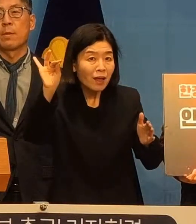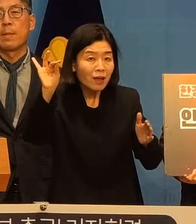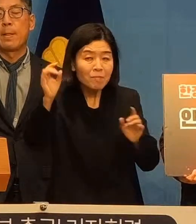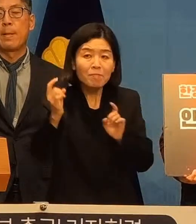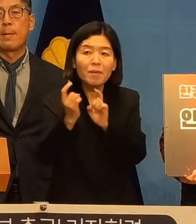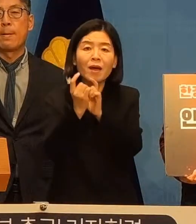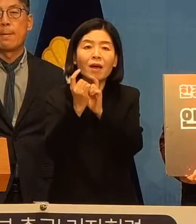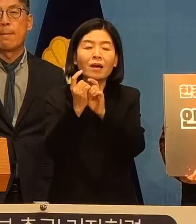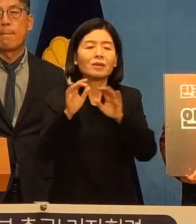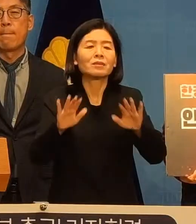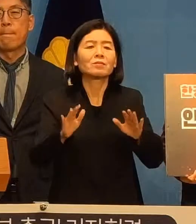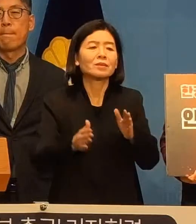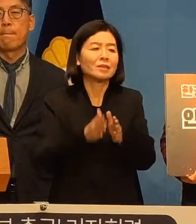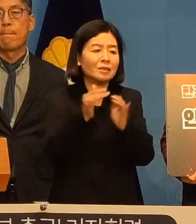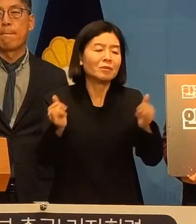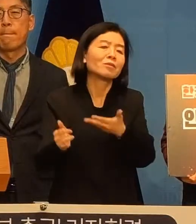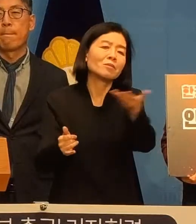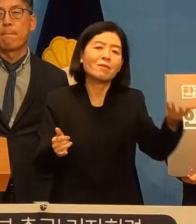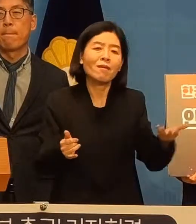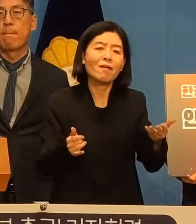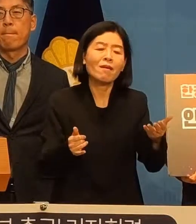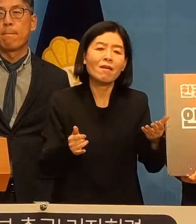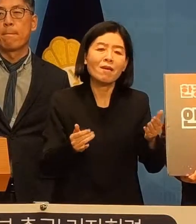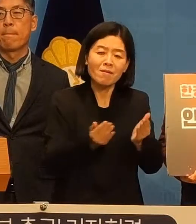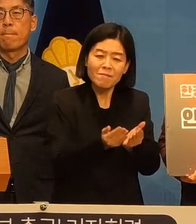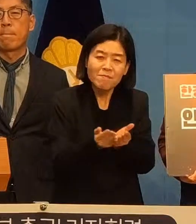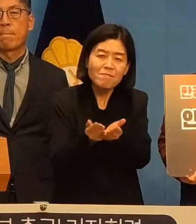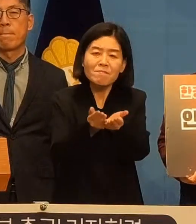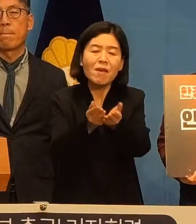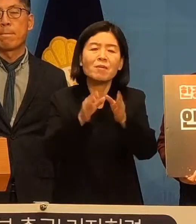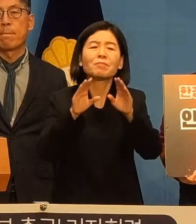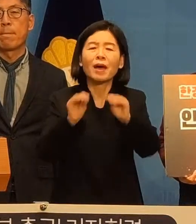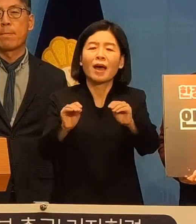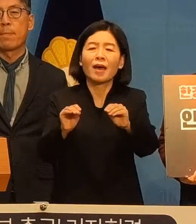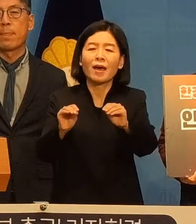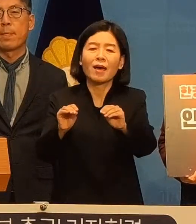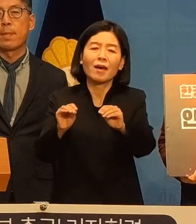한강버스를 즉각 멈추라 라고 하는 요구를 하기 위해서